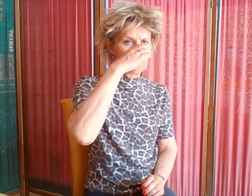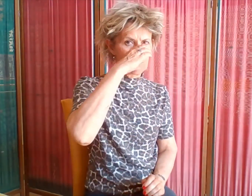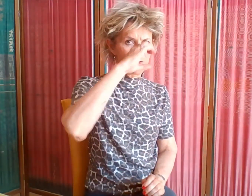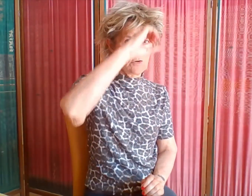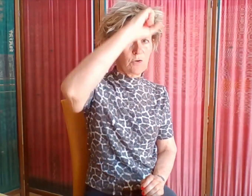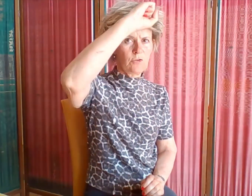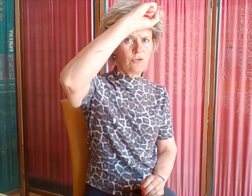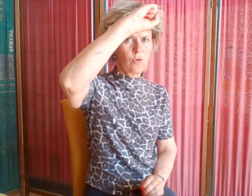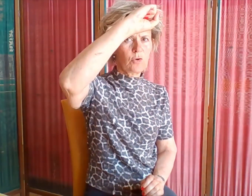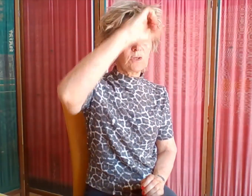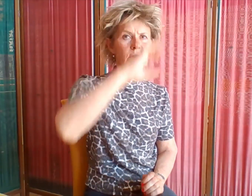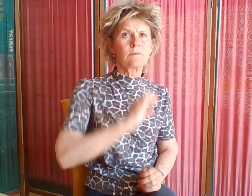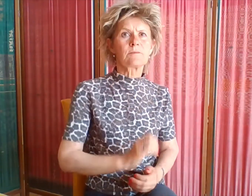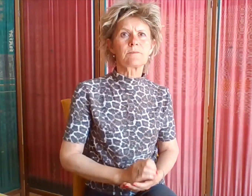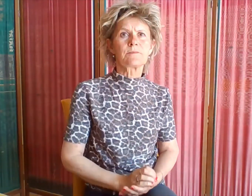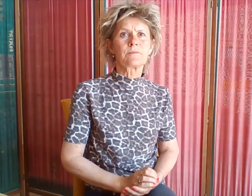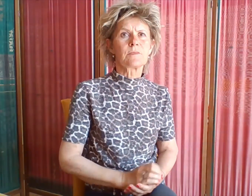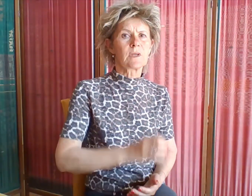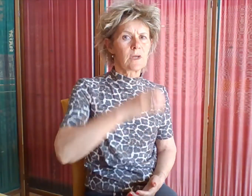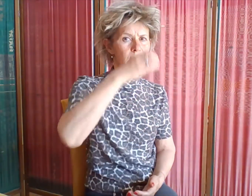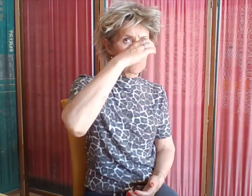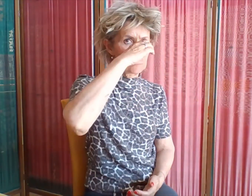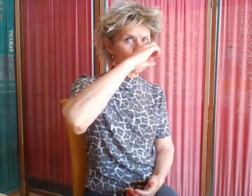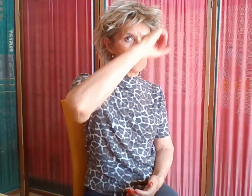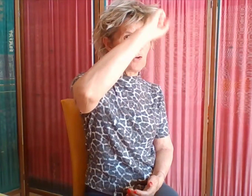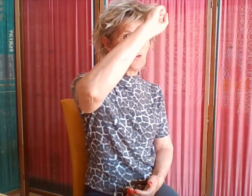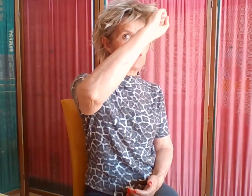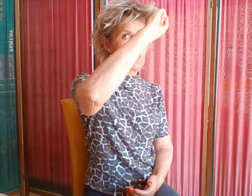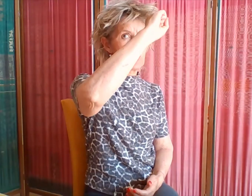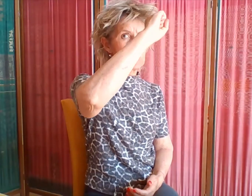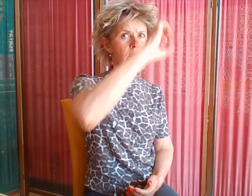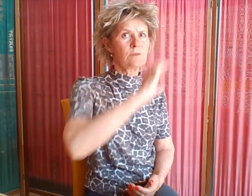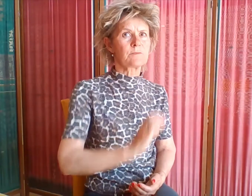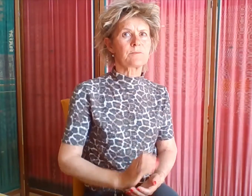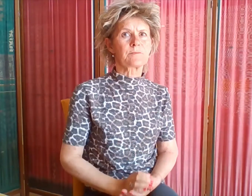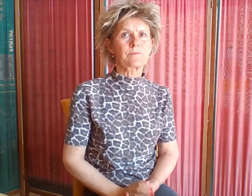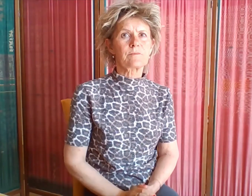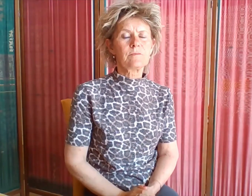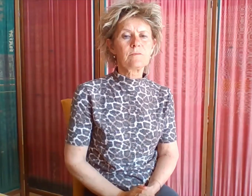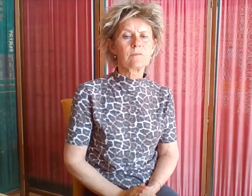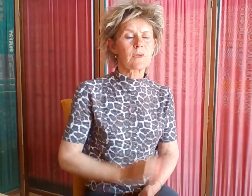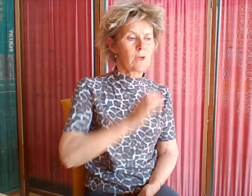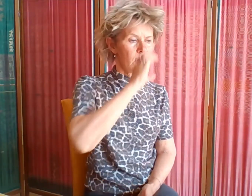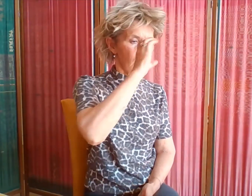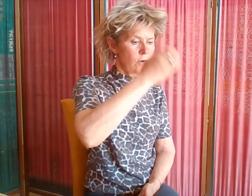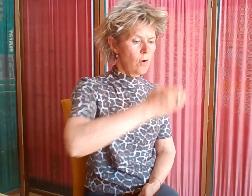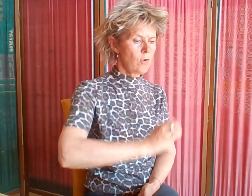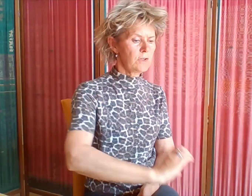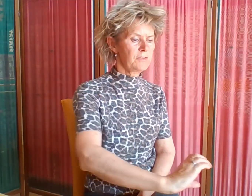De neushoorn. De neushoorn. De